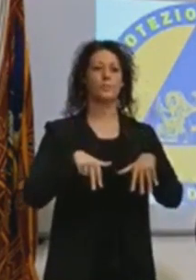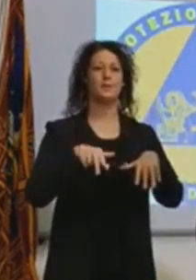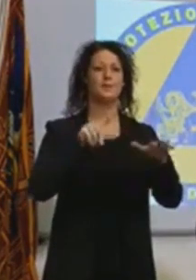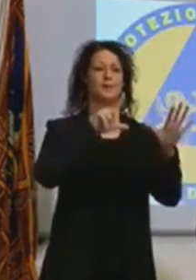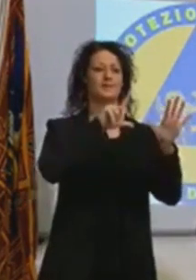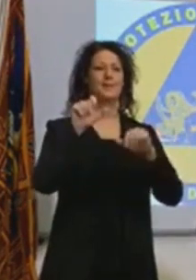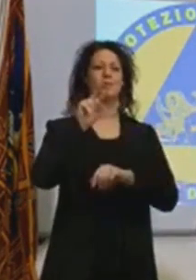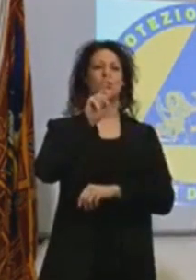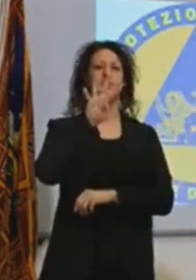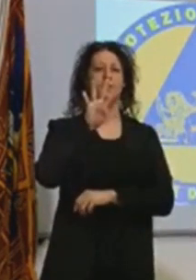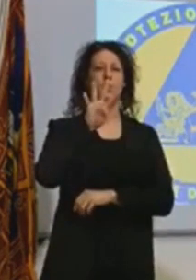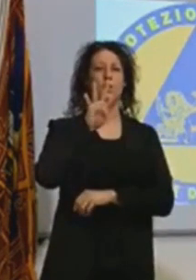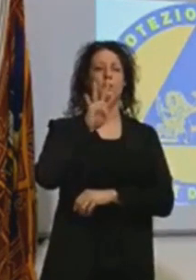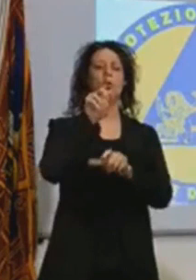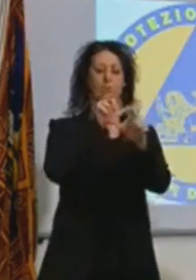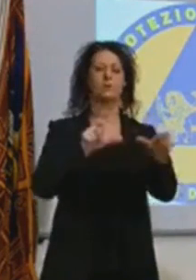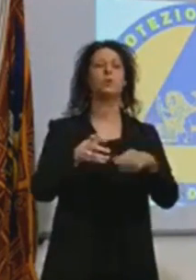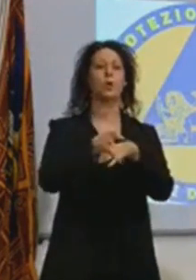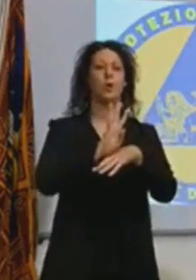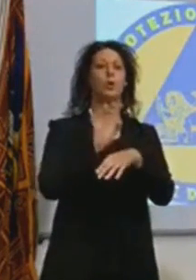8.724 delle quali positive,